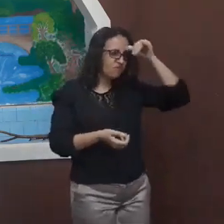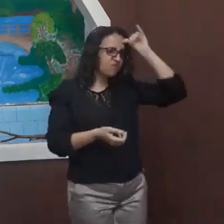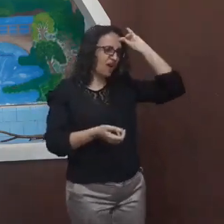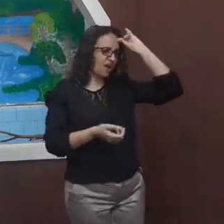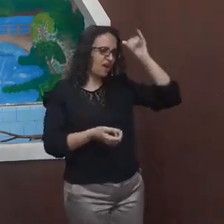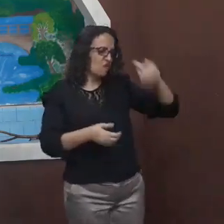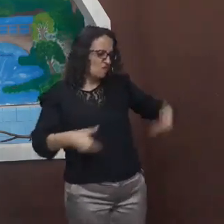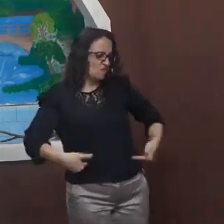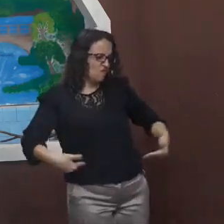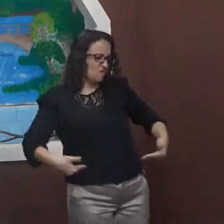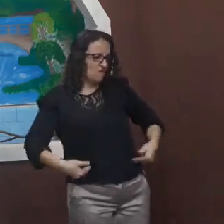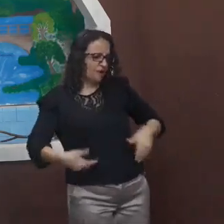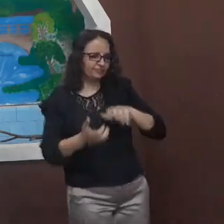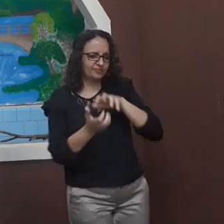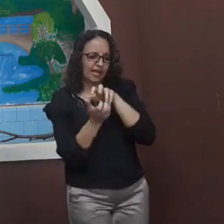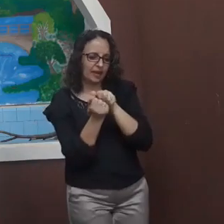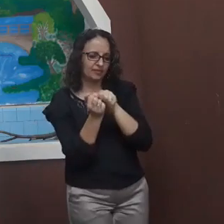tudo.